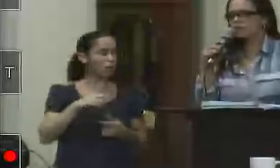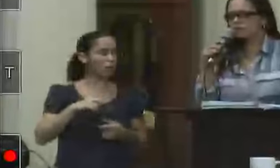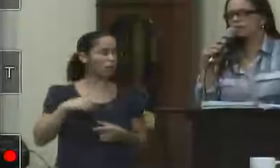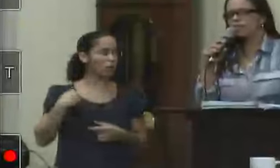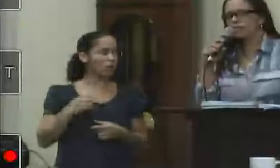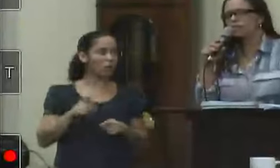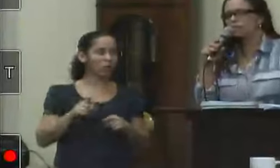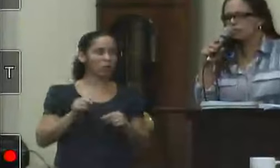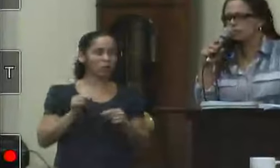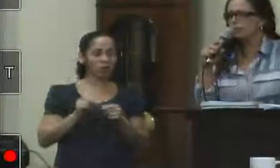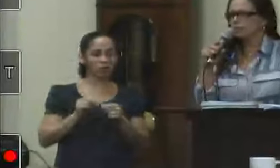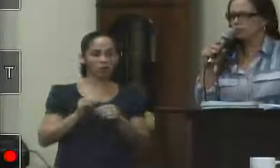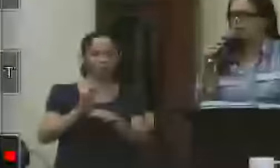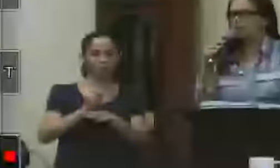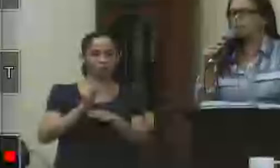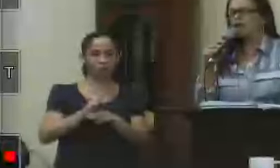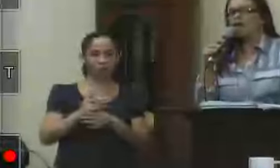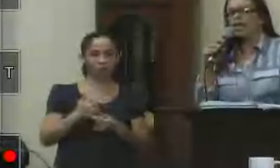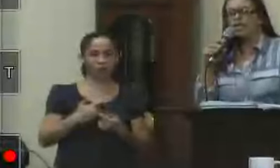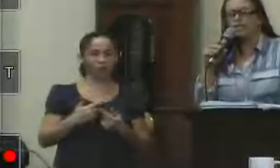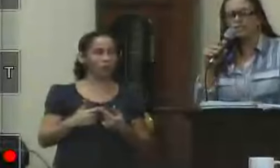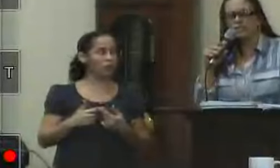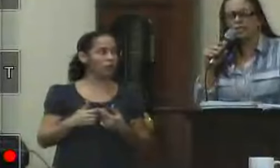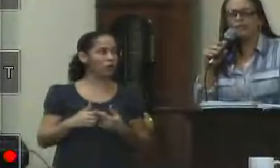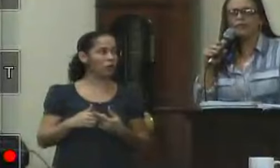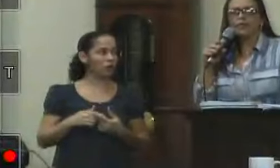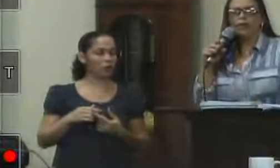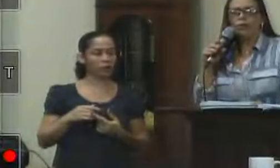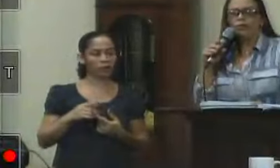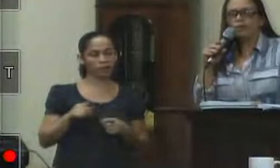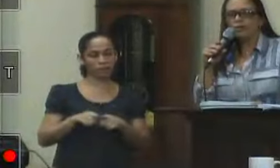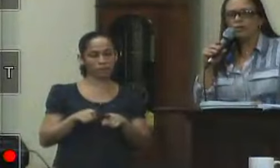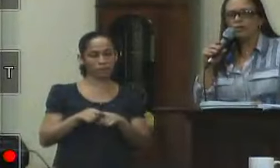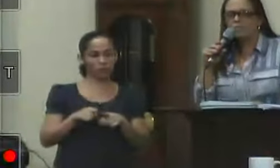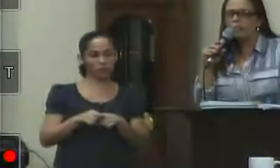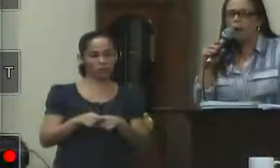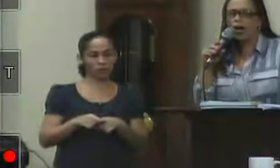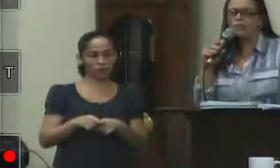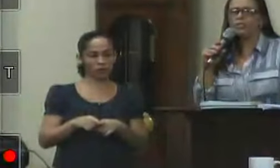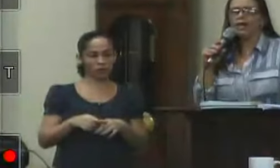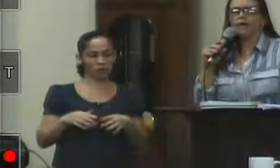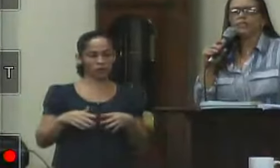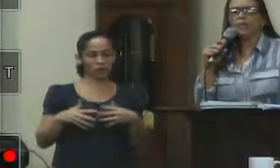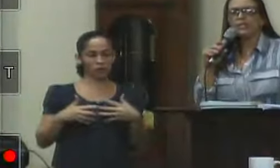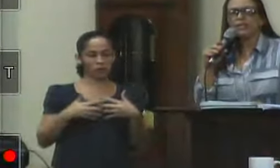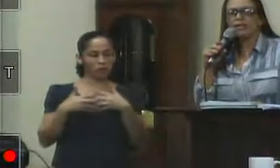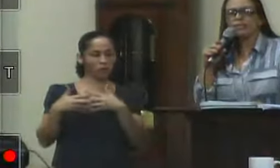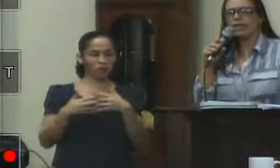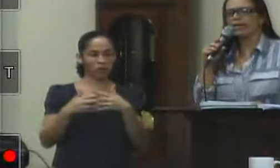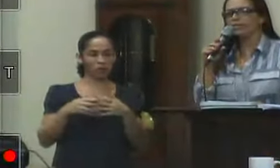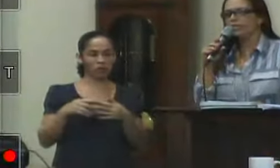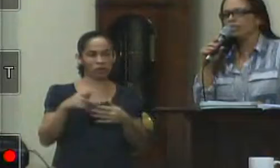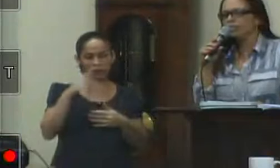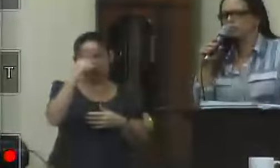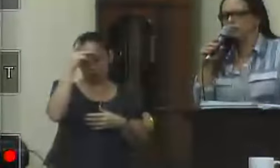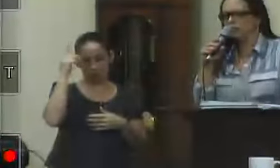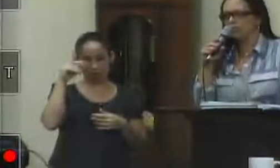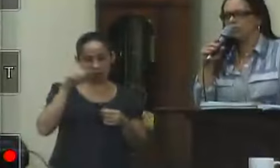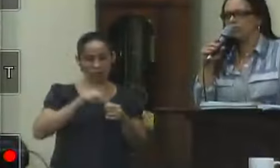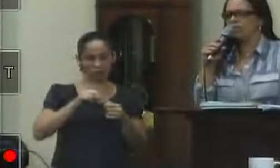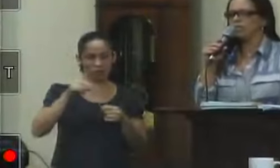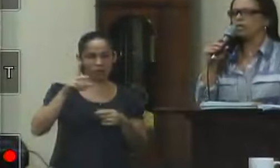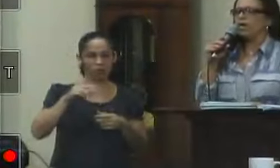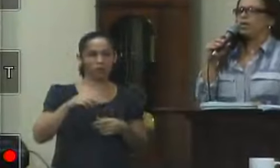estamos fazendo atendimento sim das ambulâncias. Inclusive, o transporte de pacientes para cateterismo,